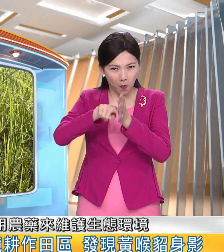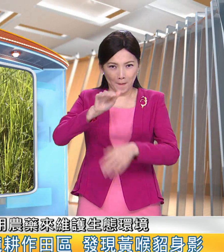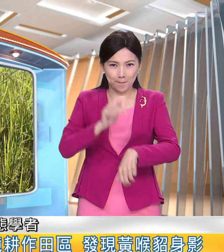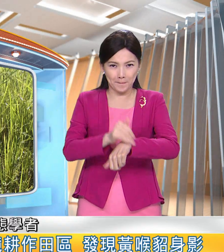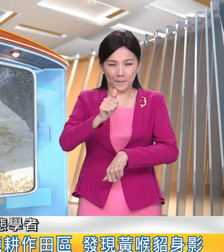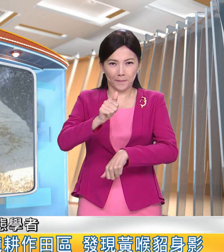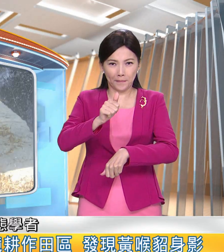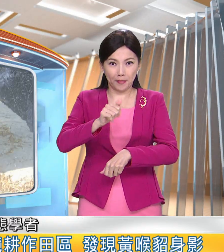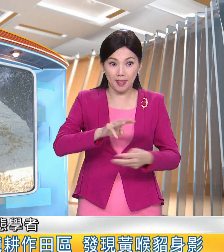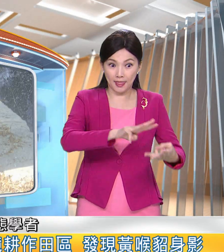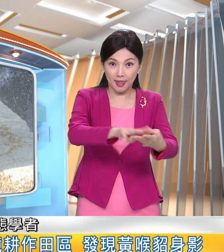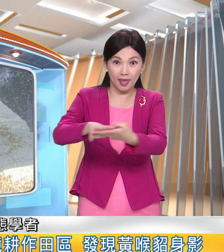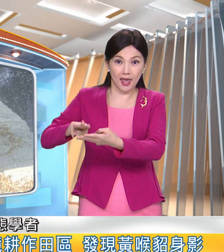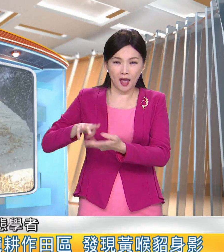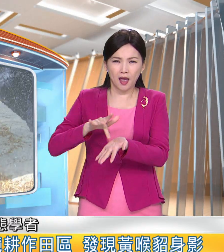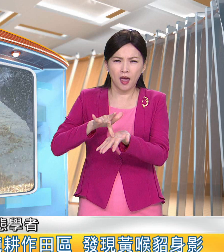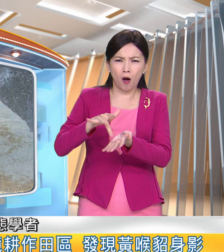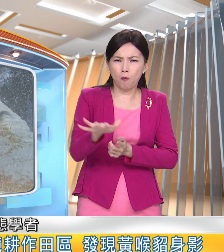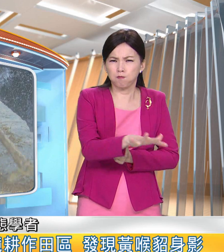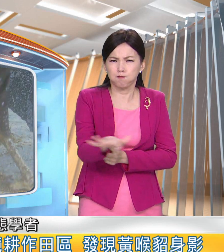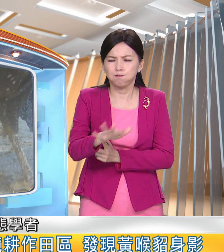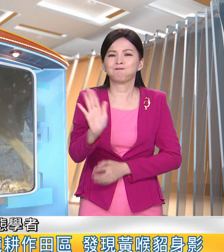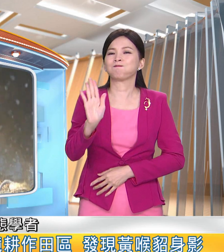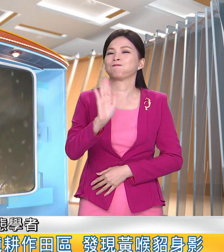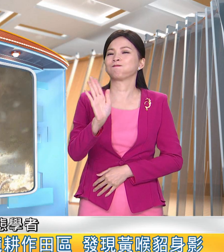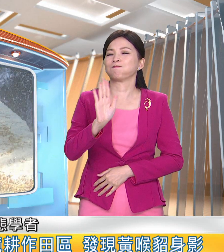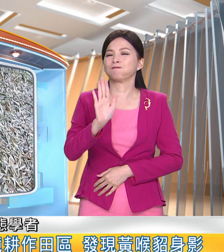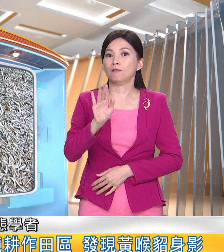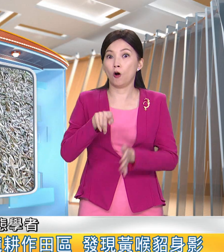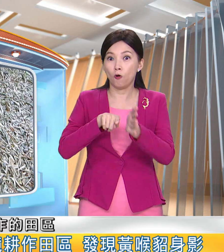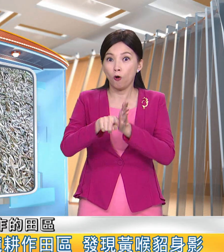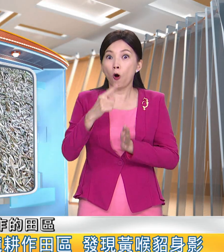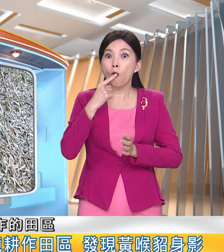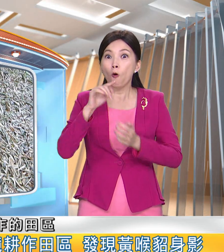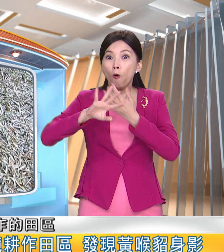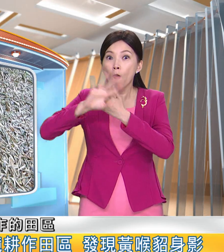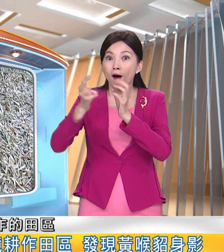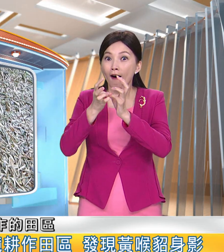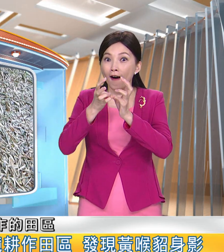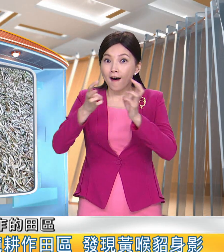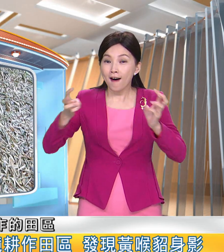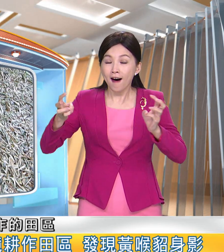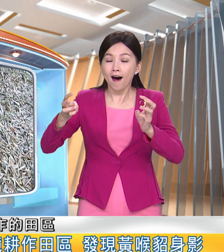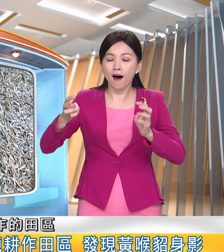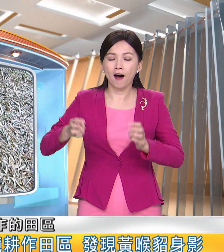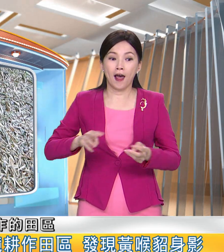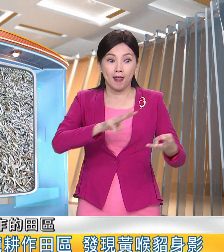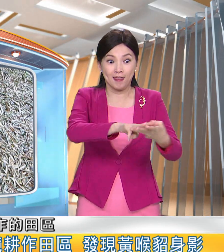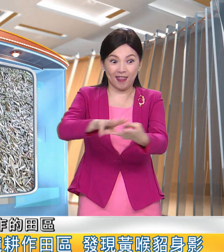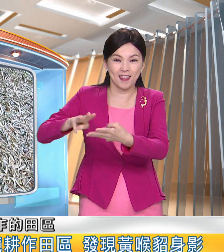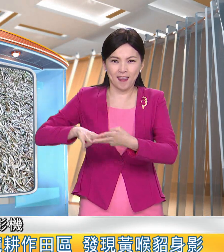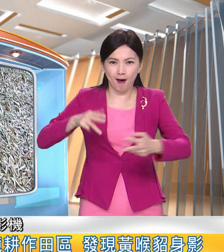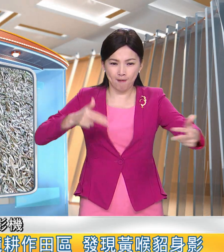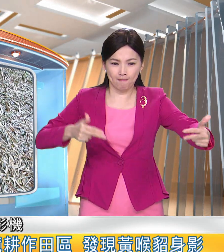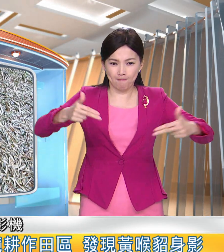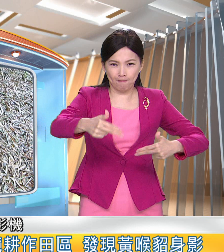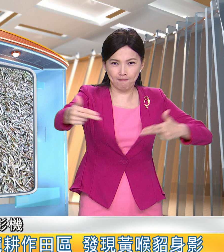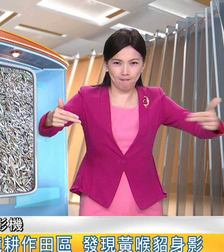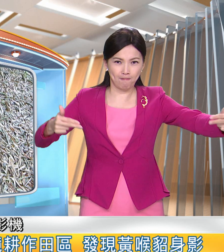而在台东，就有生态学者在友善环境耕作的田区架设红外线